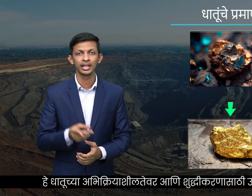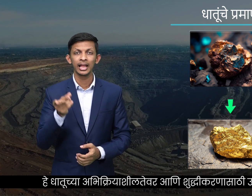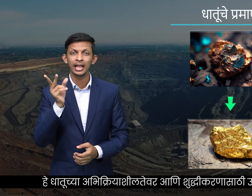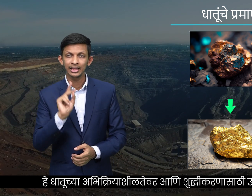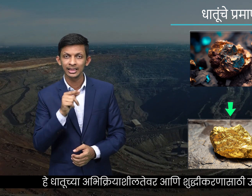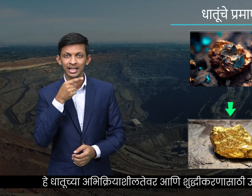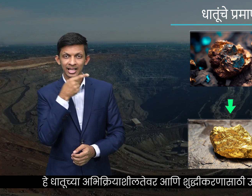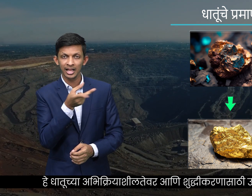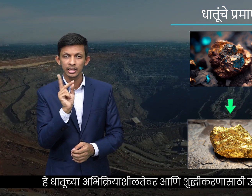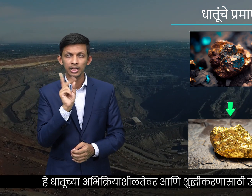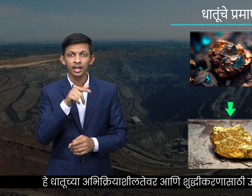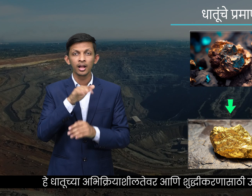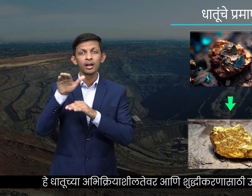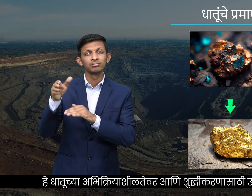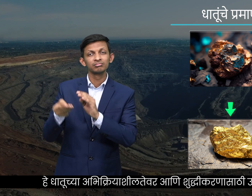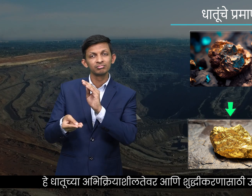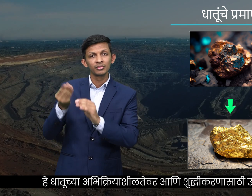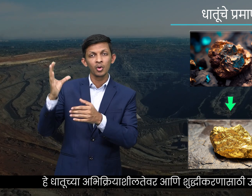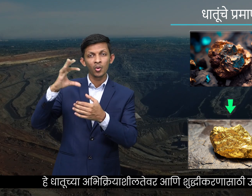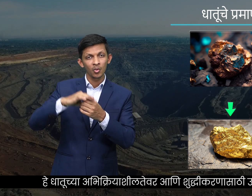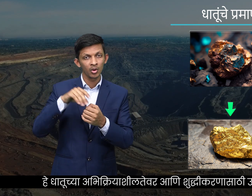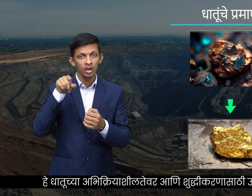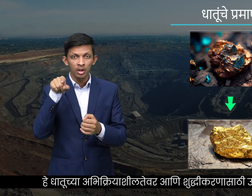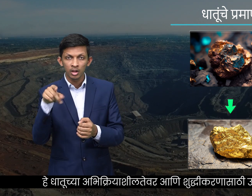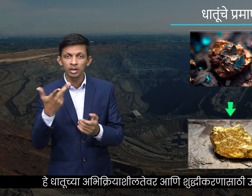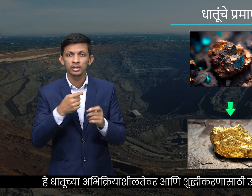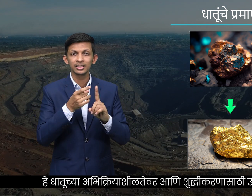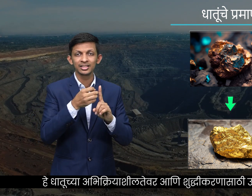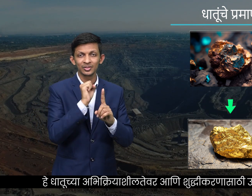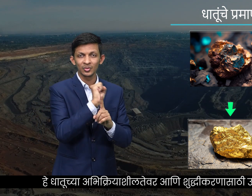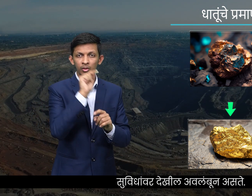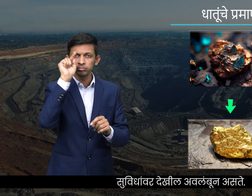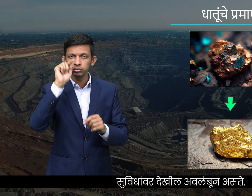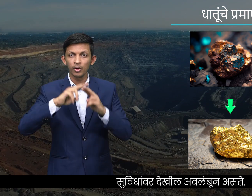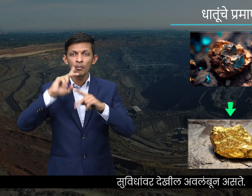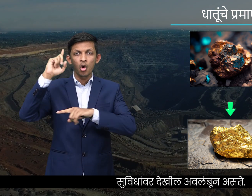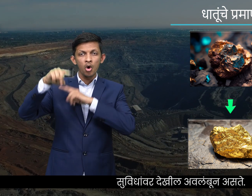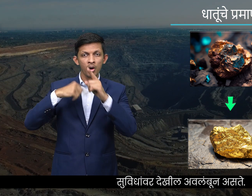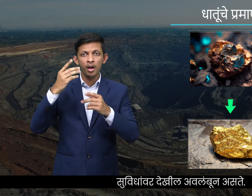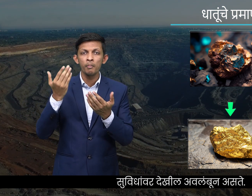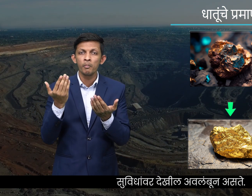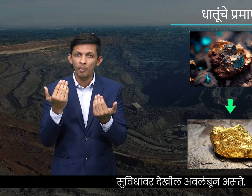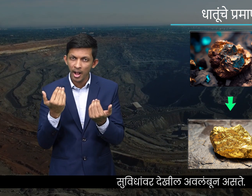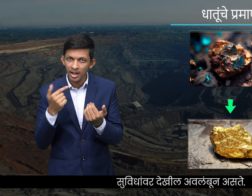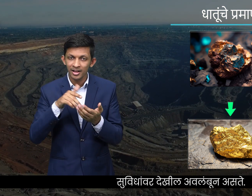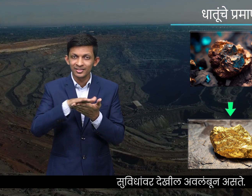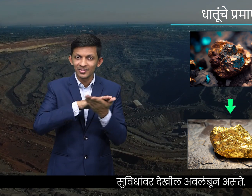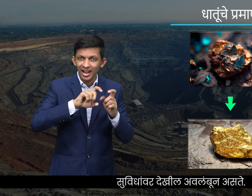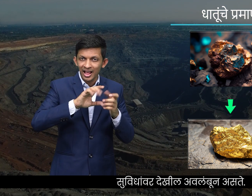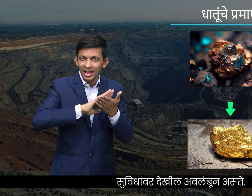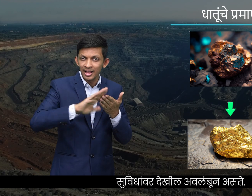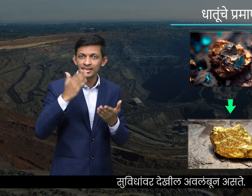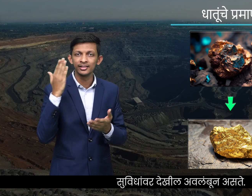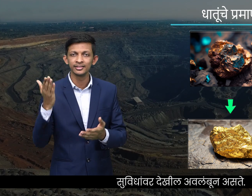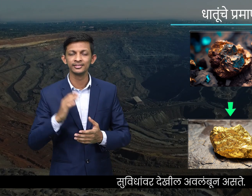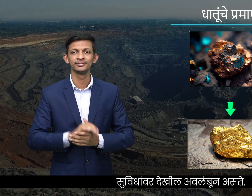हे धातूच्या अभिक्रियाशीलतेवर आणि शुद्धीकरणासाठी उपलब्ध असलेल्या सुविधांवर देखील अवलंबून असते.